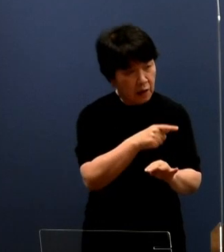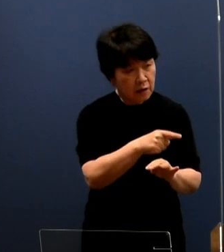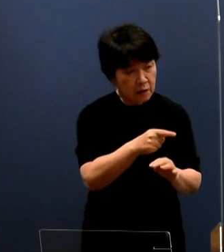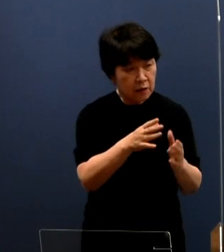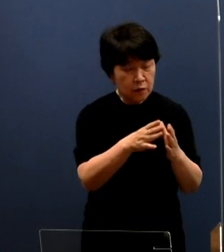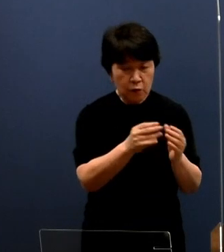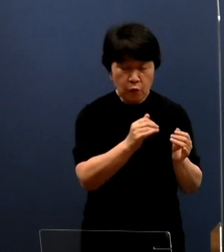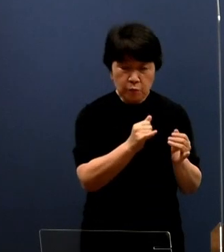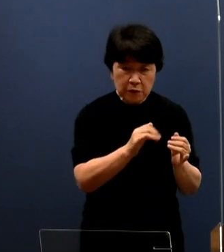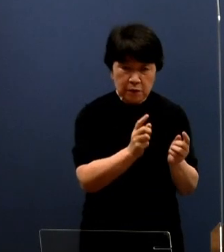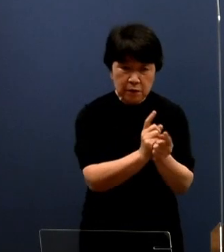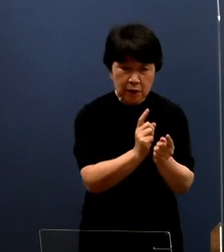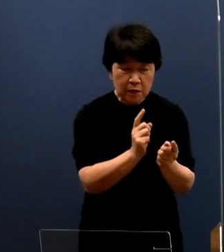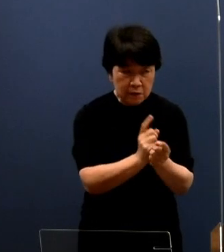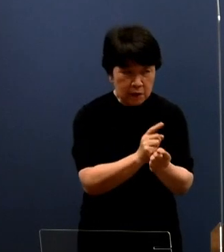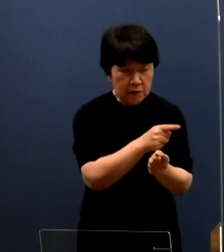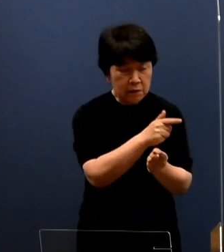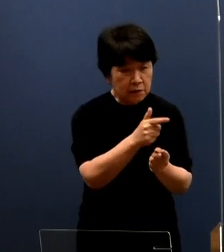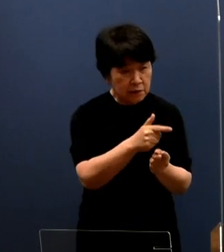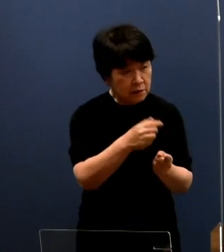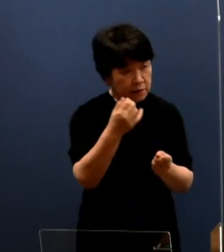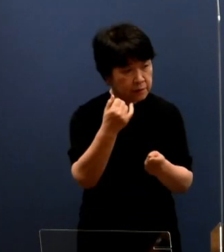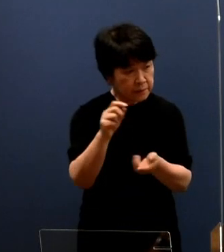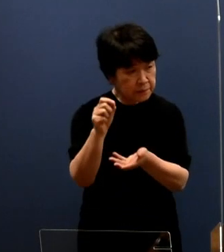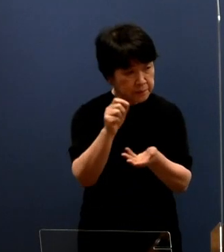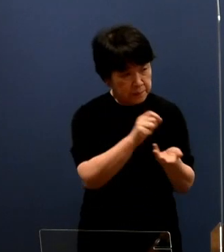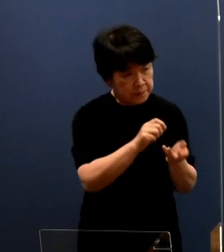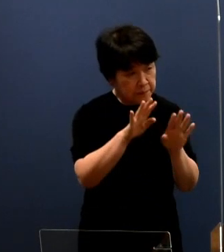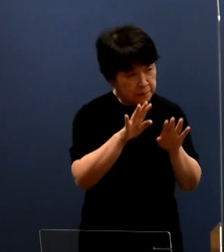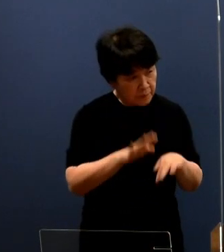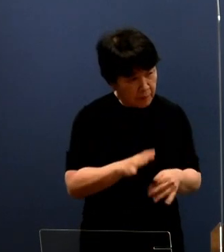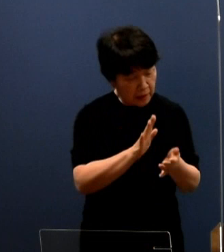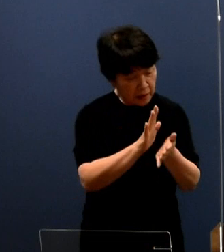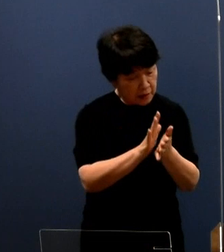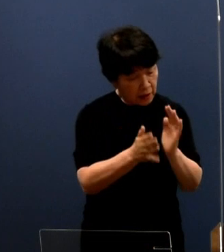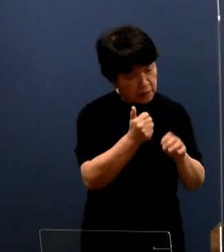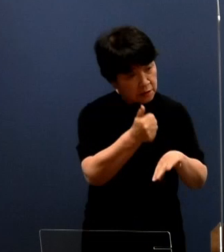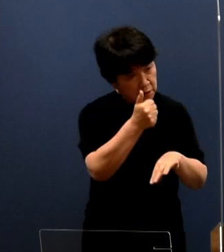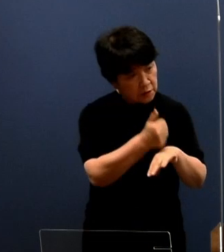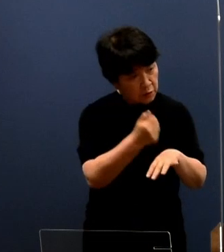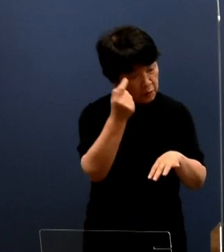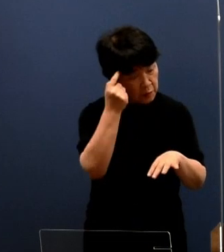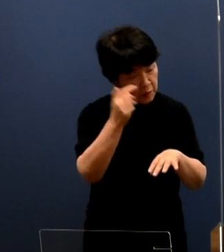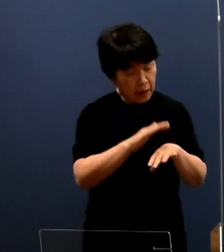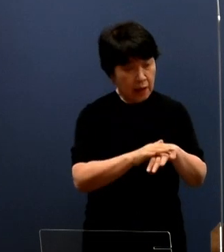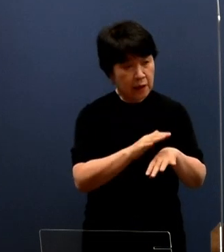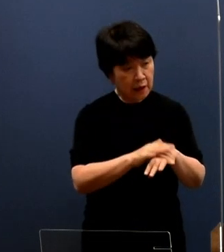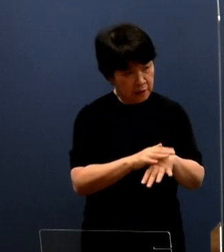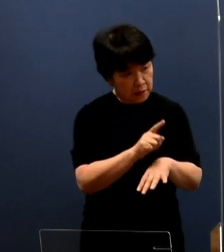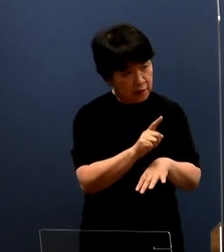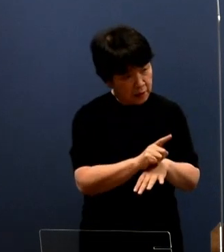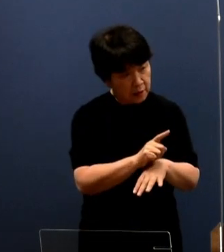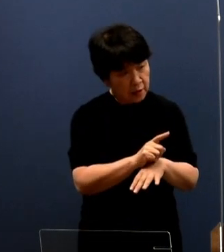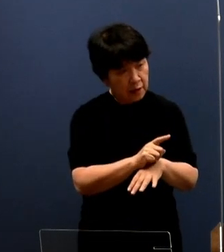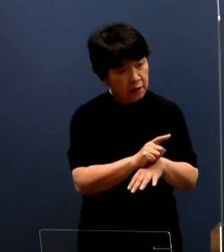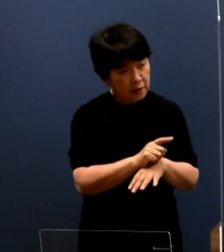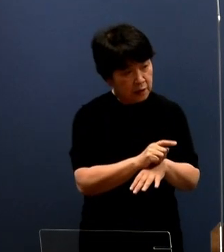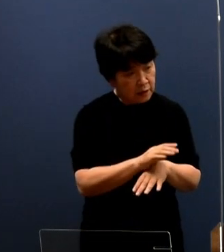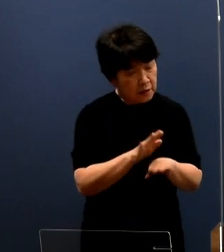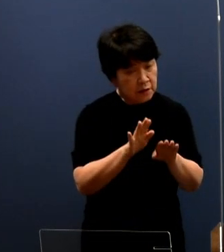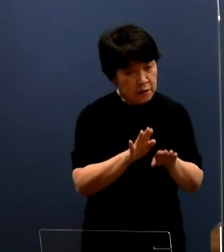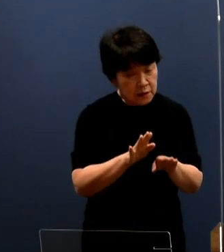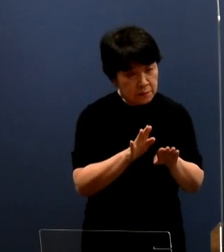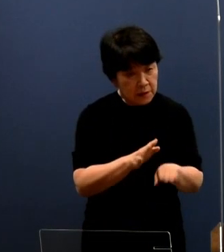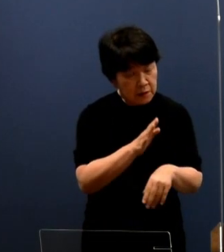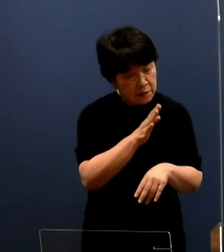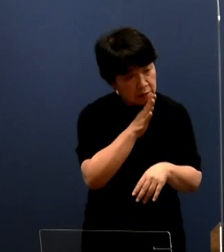あ、本日大地郡の3町の皆様がまあ知事の方にも要望されていらっしゃると思います。実際にまあ撤退するか